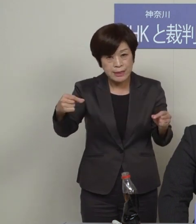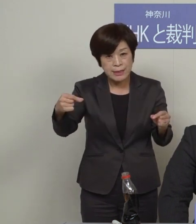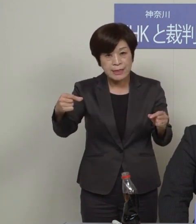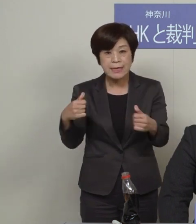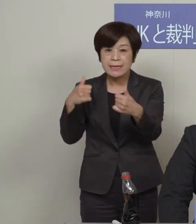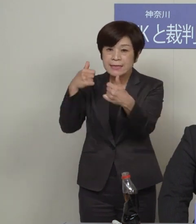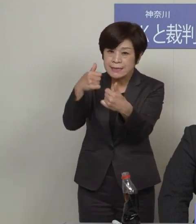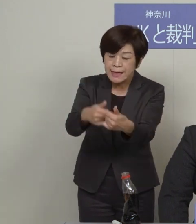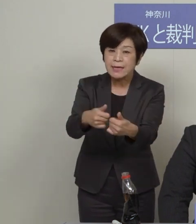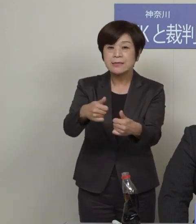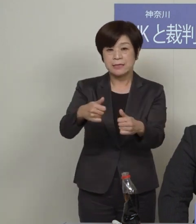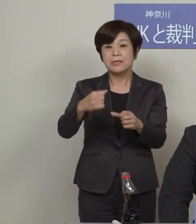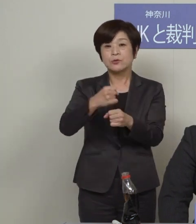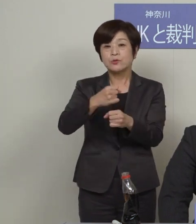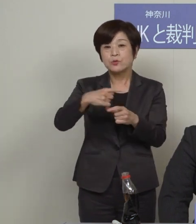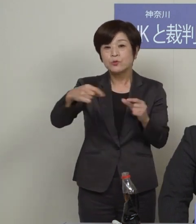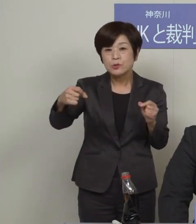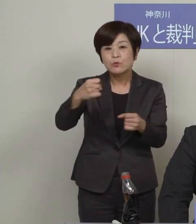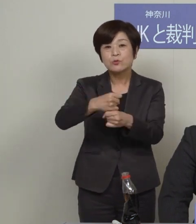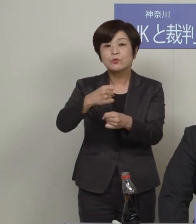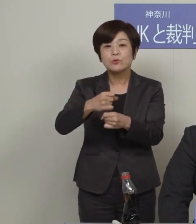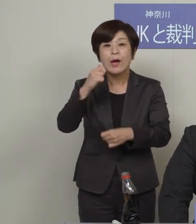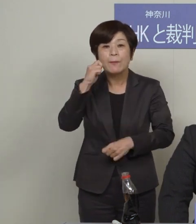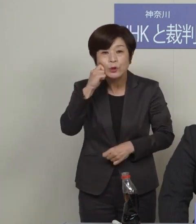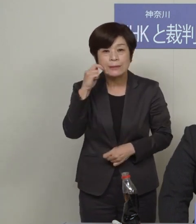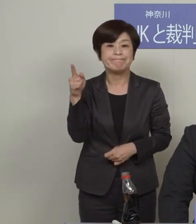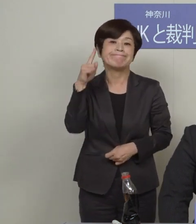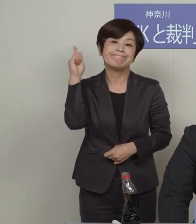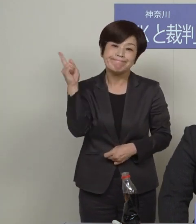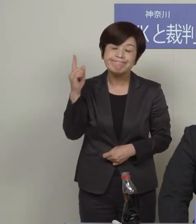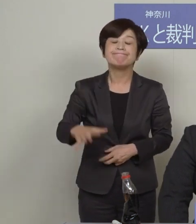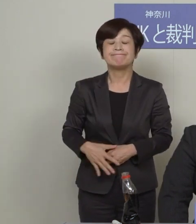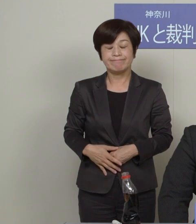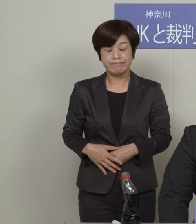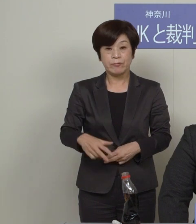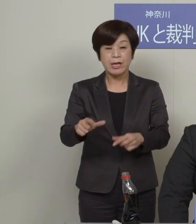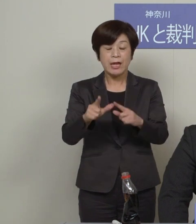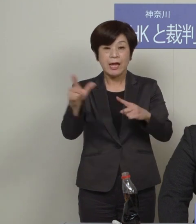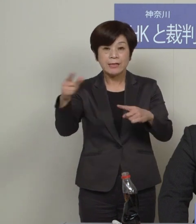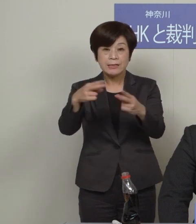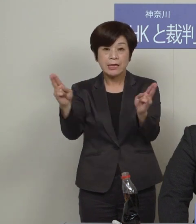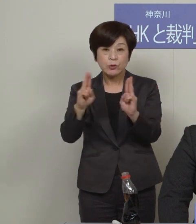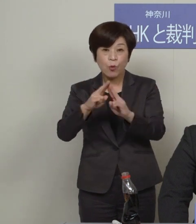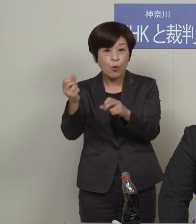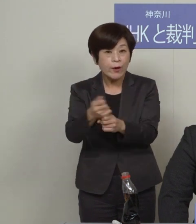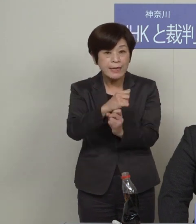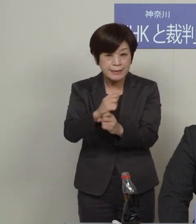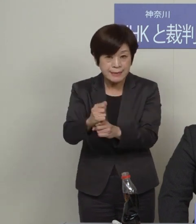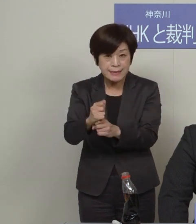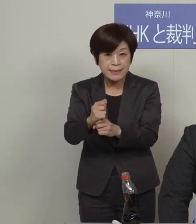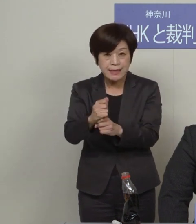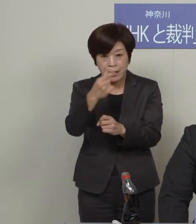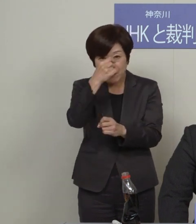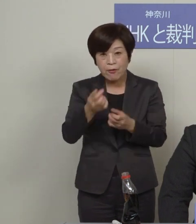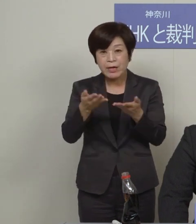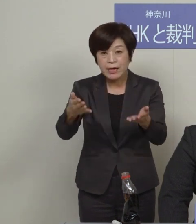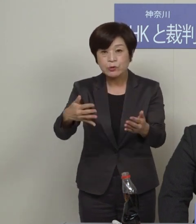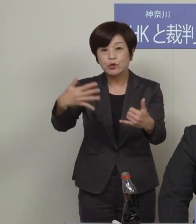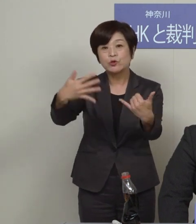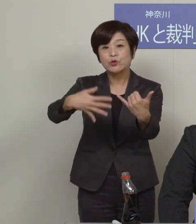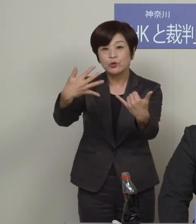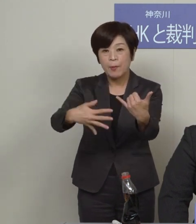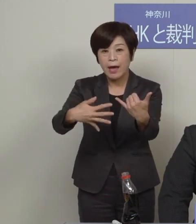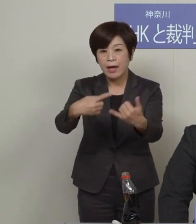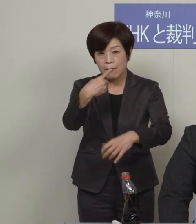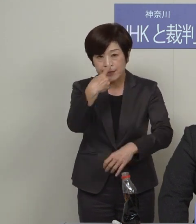作ることはできないと思ってます。 NHK 党を応援し、元迷惑系 YouTuber ヘズマリュウの私のよう